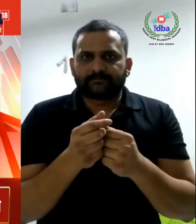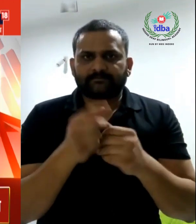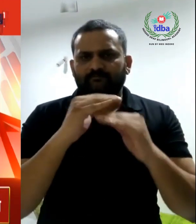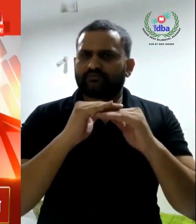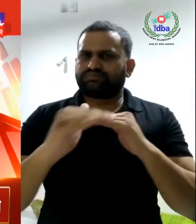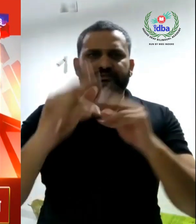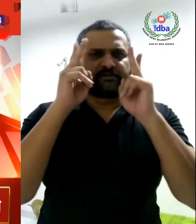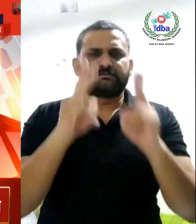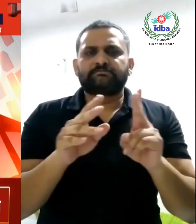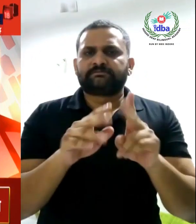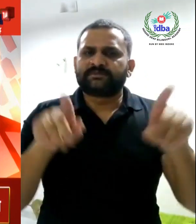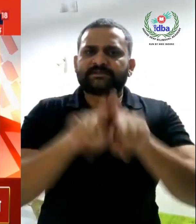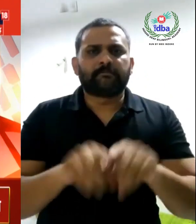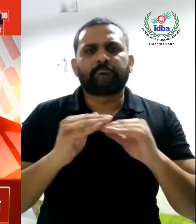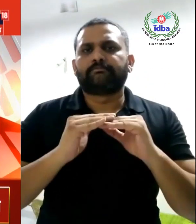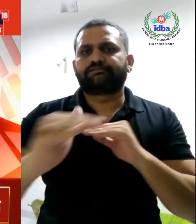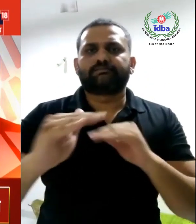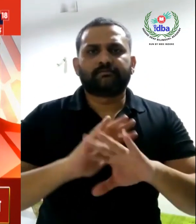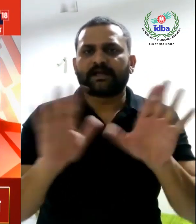कर दिया गया है।